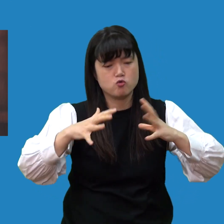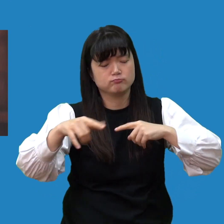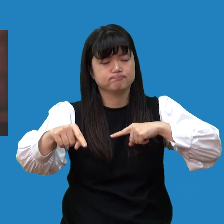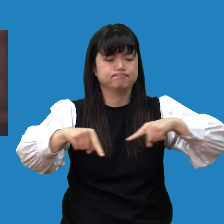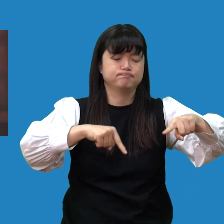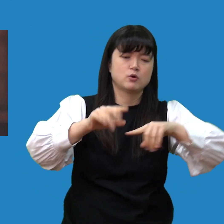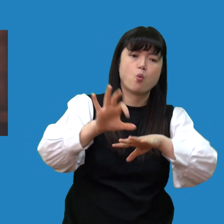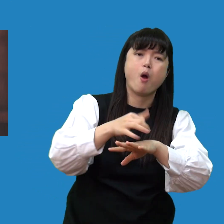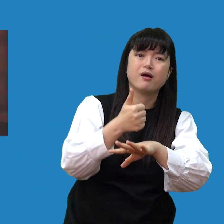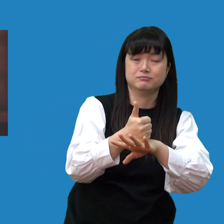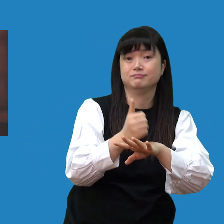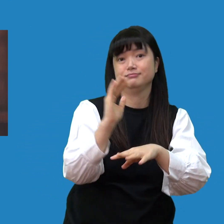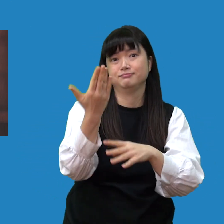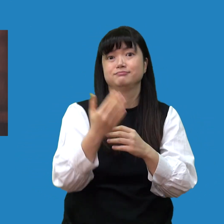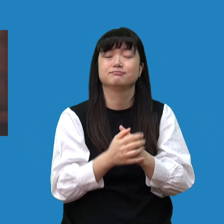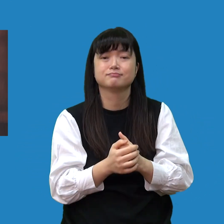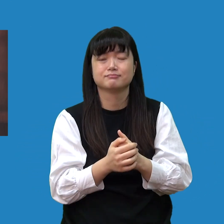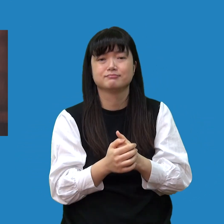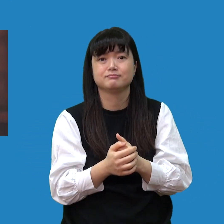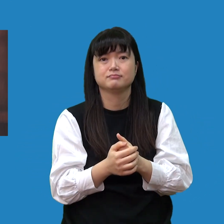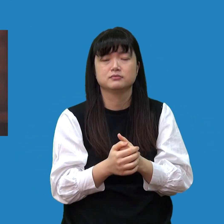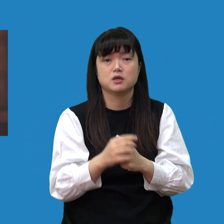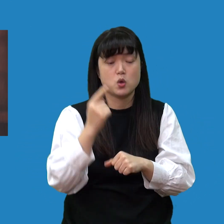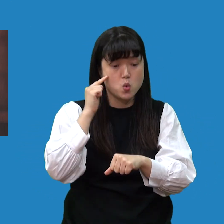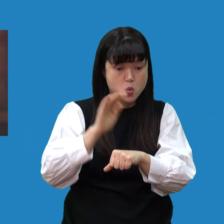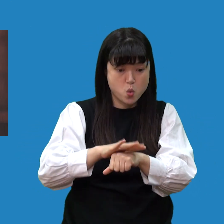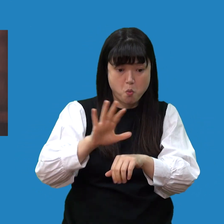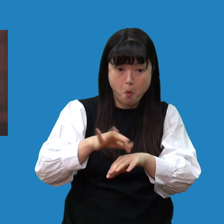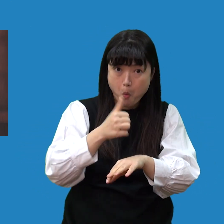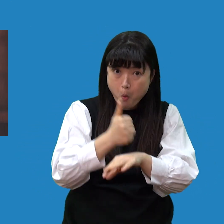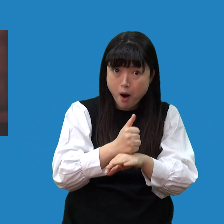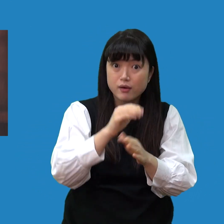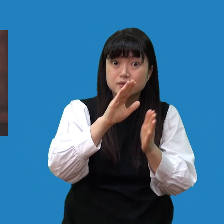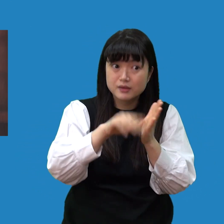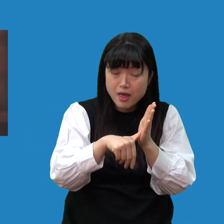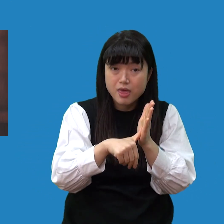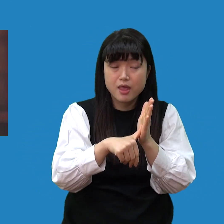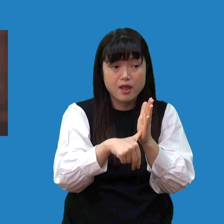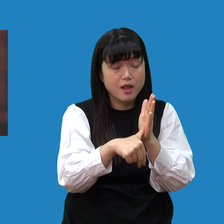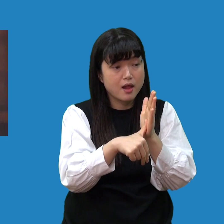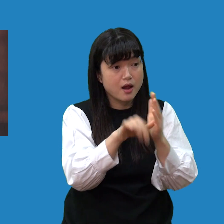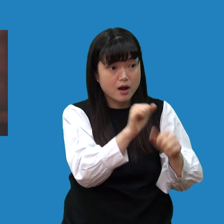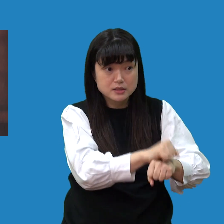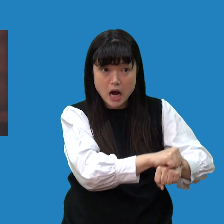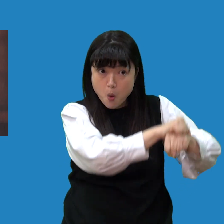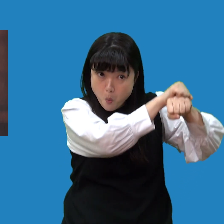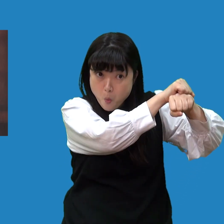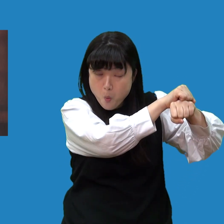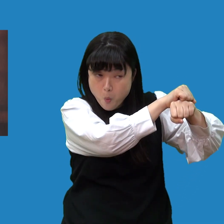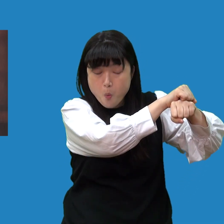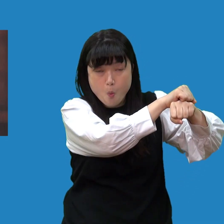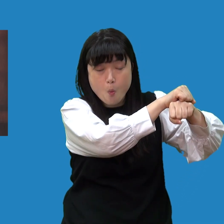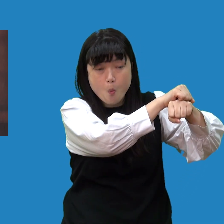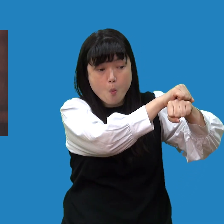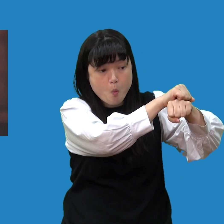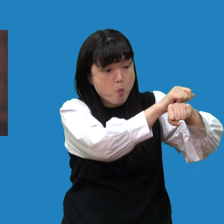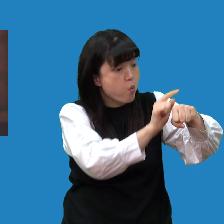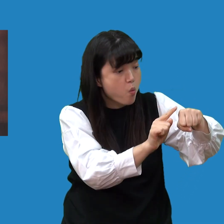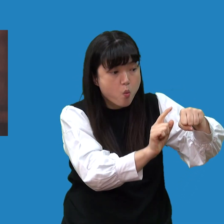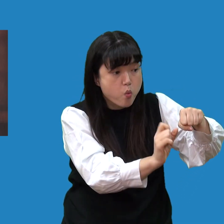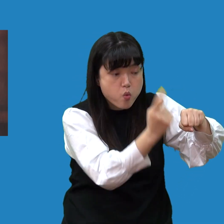다스리는 왕이 된 것입니다. 솔로몬 왕국의 국고 그 세입의 출처는